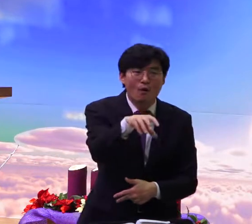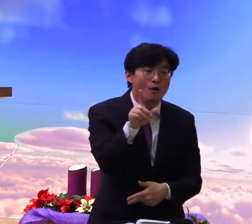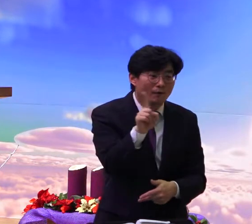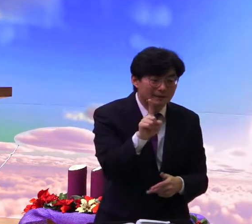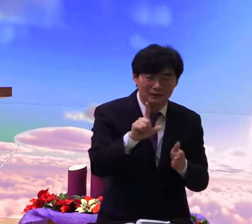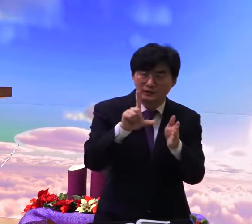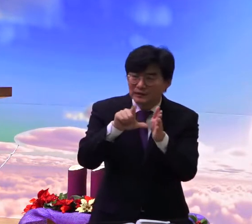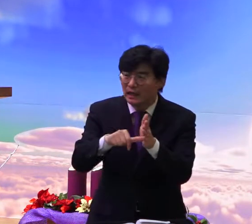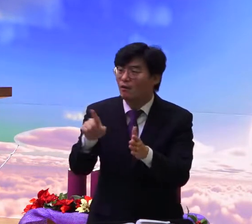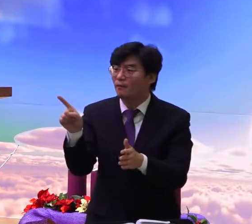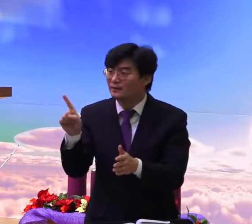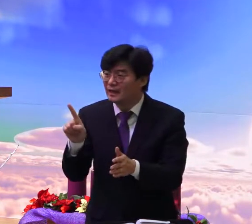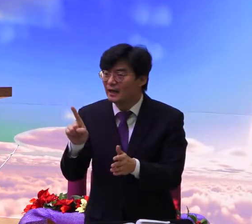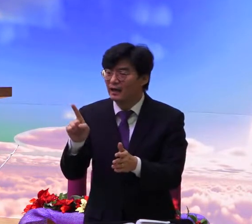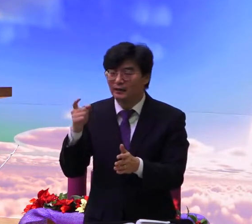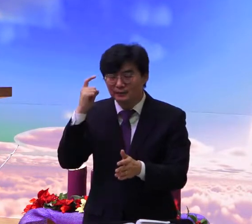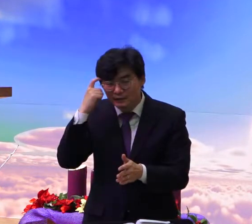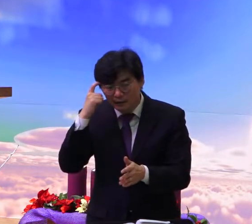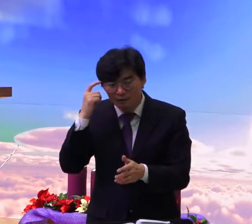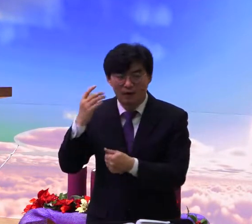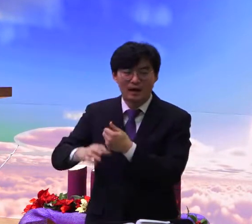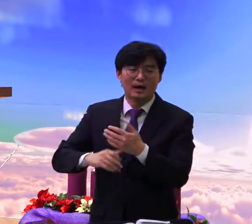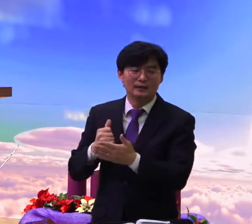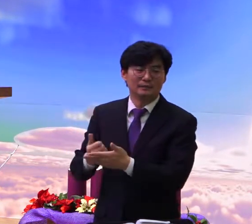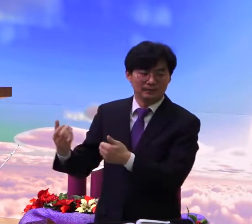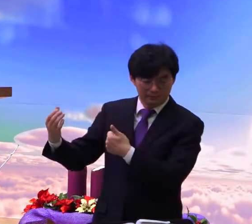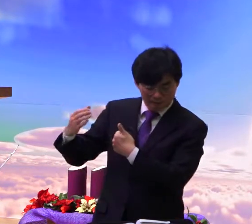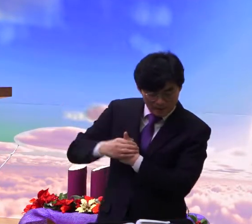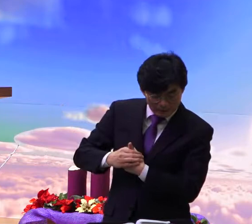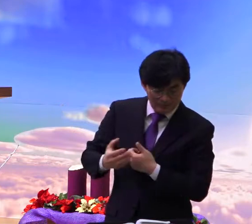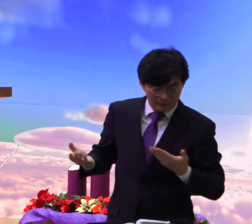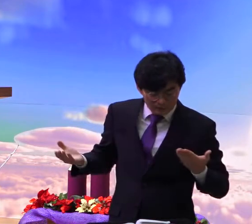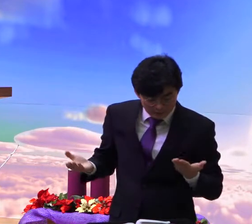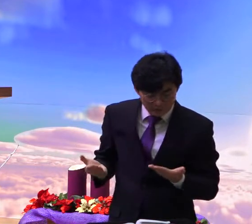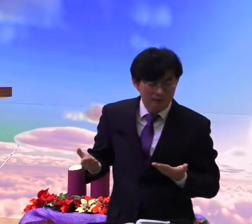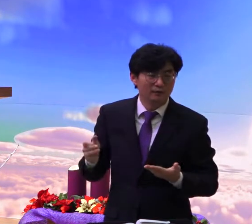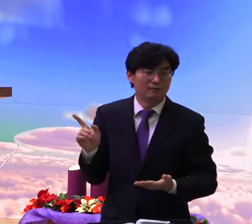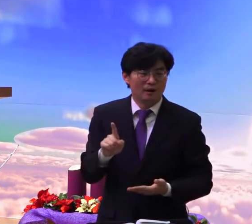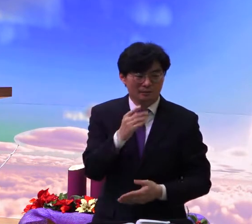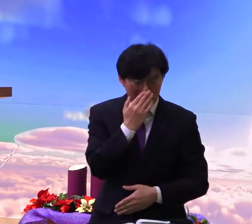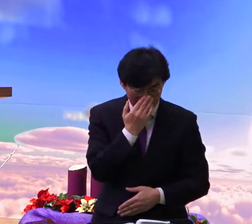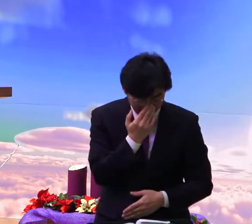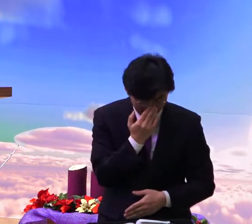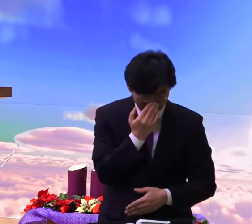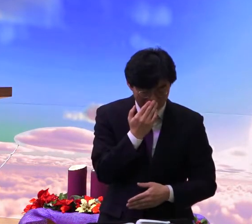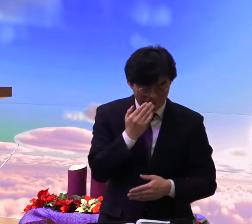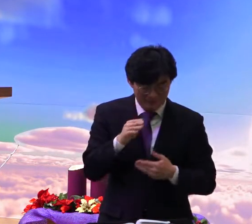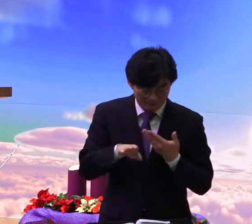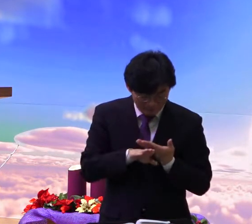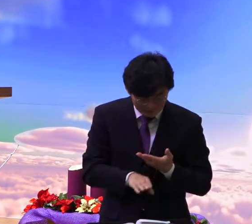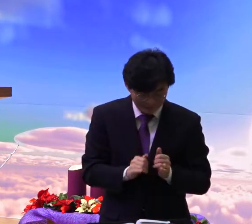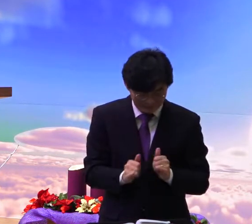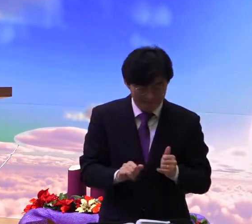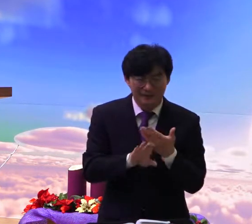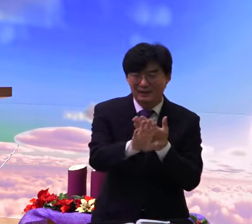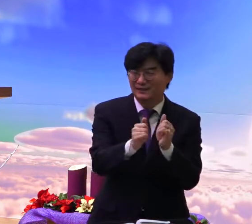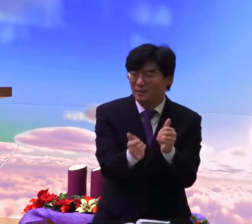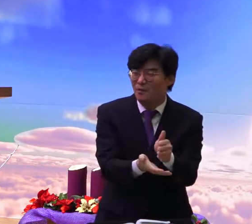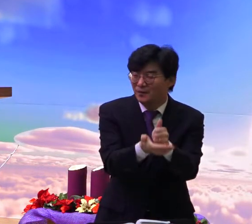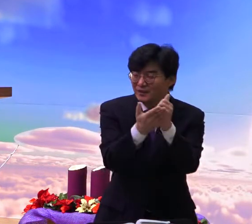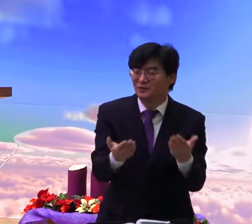내게 어떤 일을 맡기셨는가를 여러분 찾으시고 그곳에, 그 자리에 가서 기쁨과 감사와